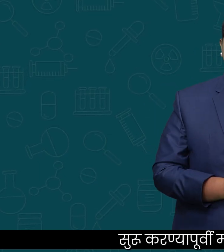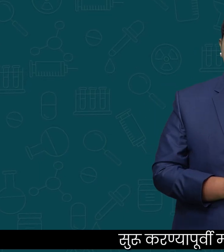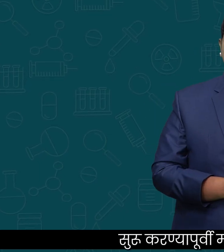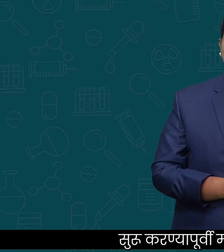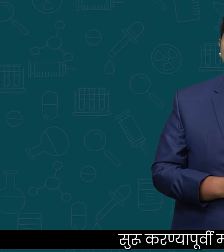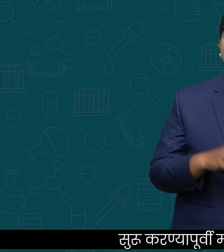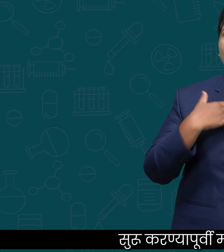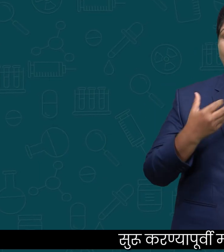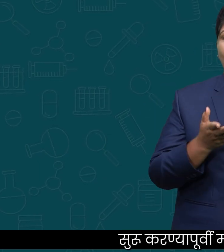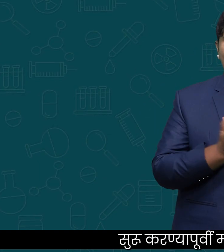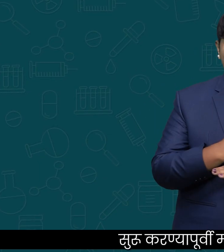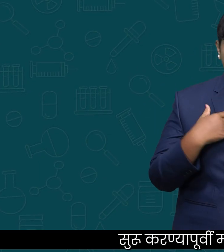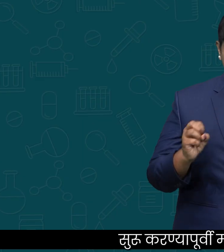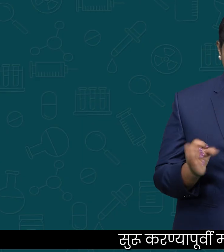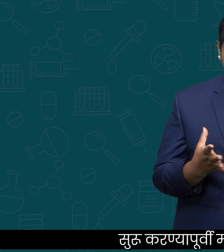सुरू करण्यापूर्वी मागीलची उजळणी करूया.